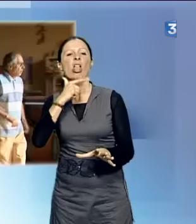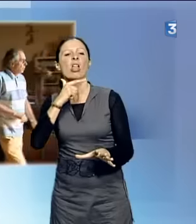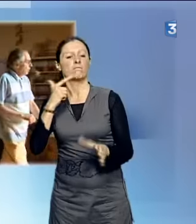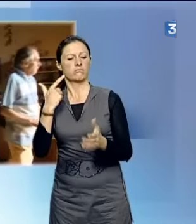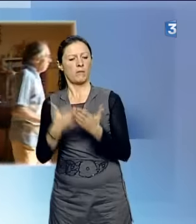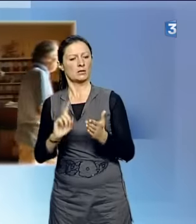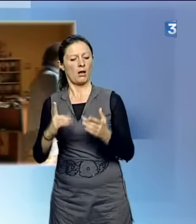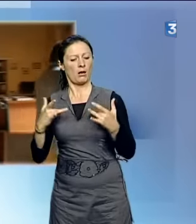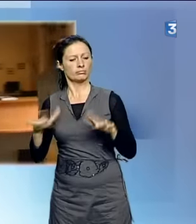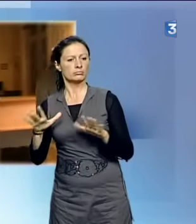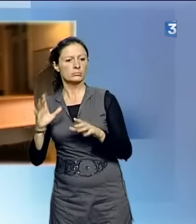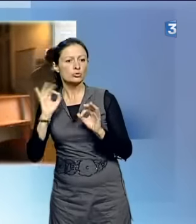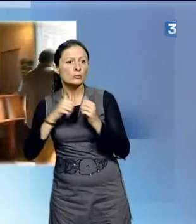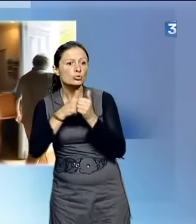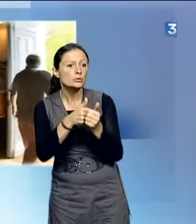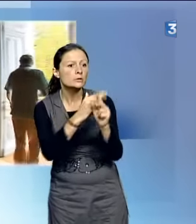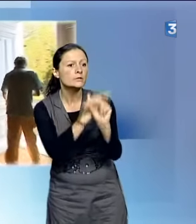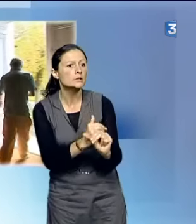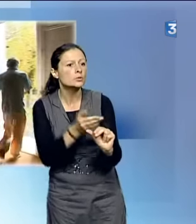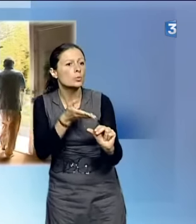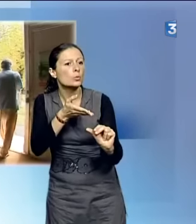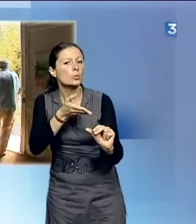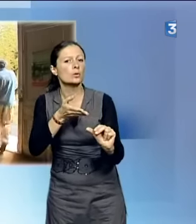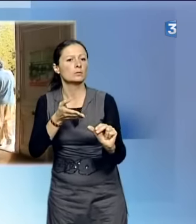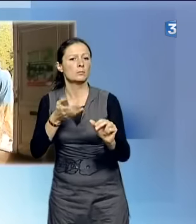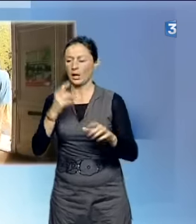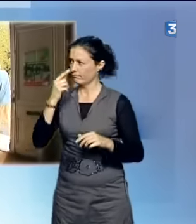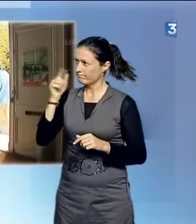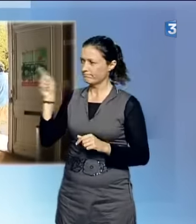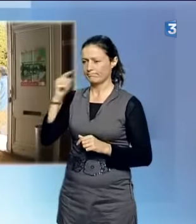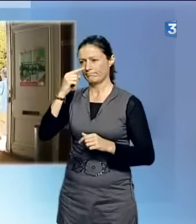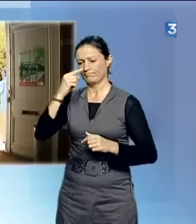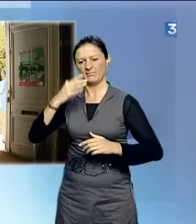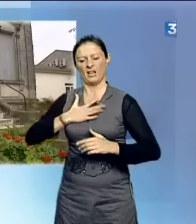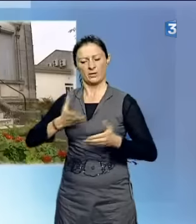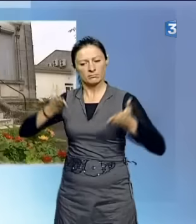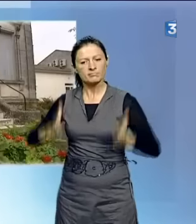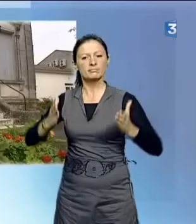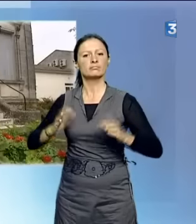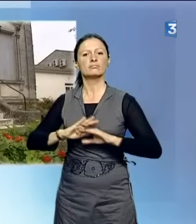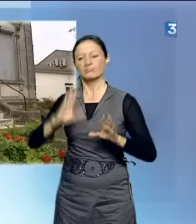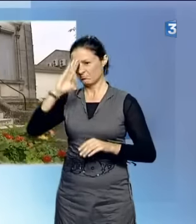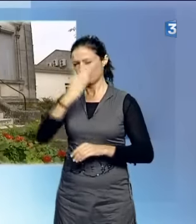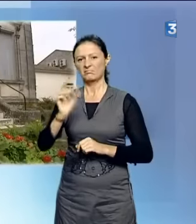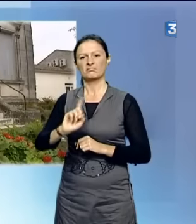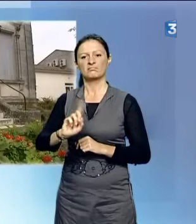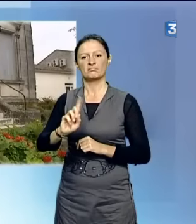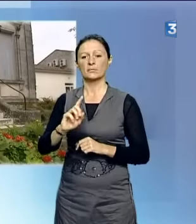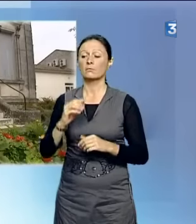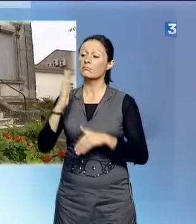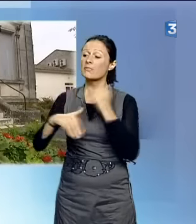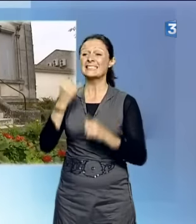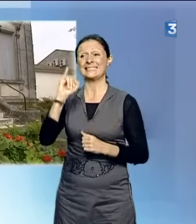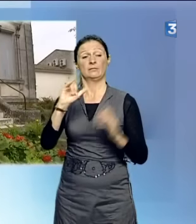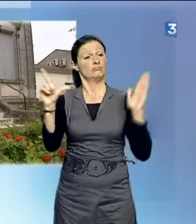homophobie, mais un point de vue définitif sur le sujet. Si la loi pour le mariage homosexuel est validée, ce